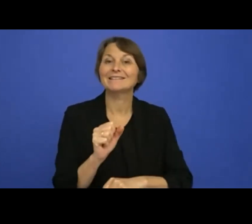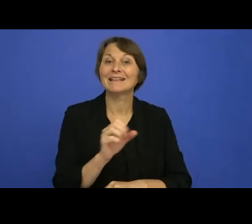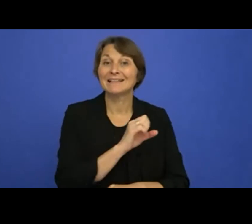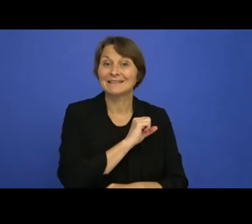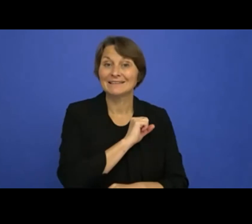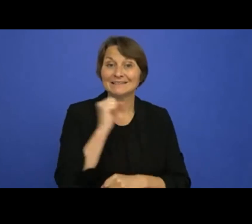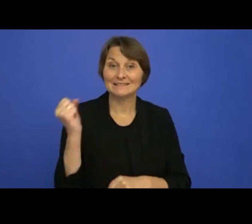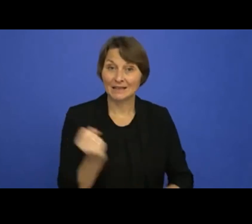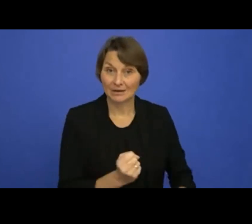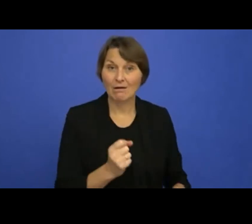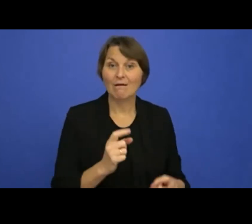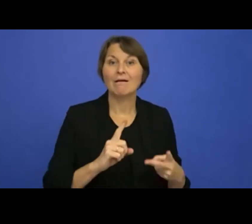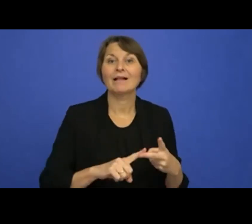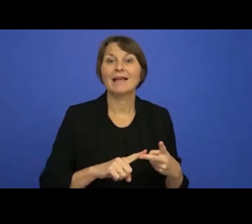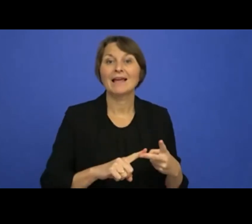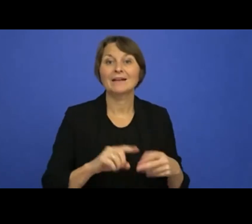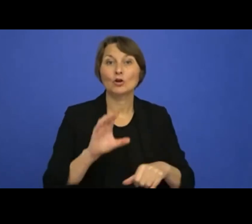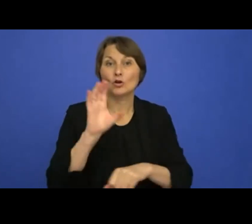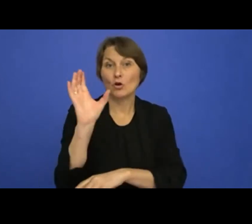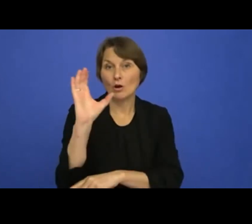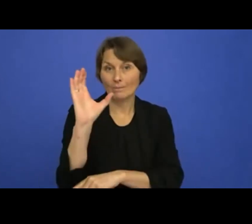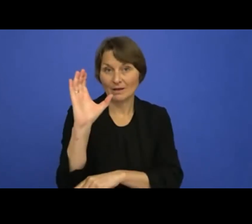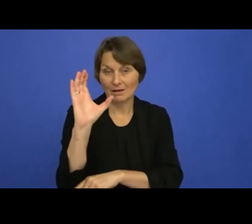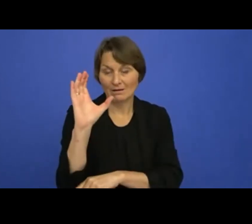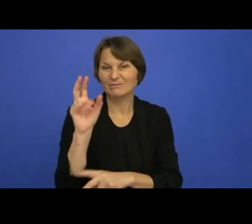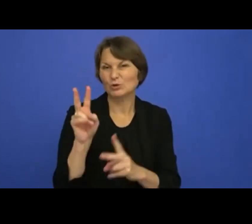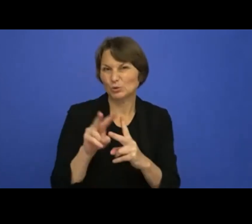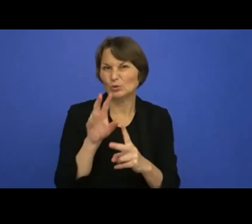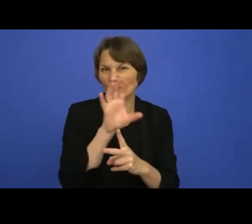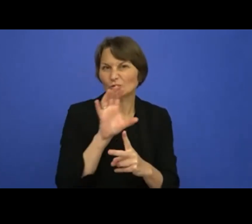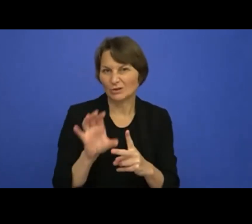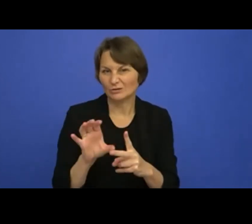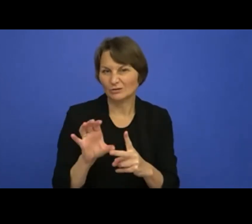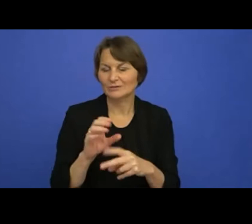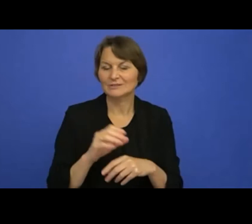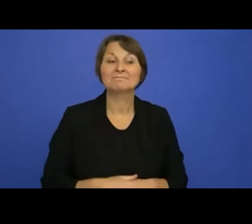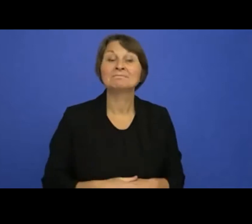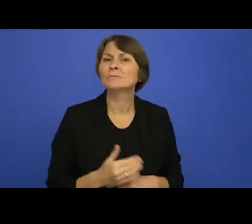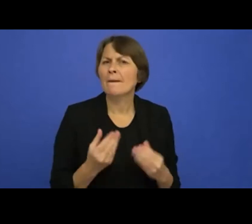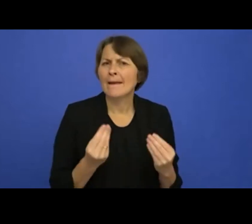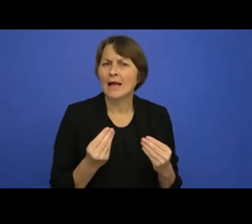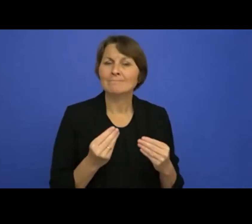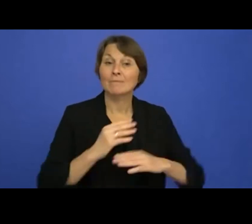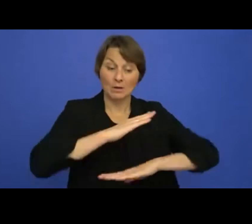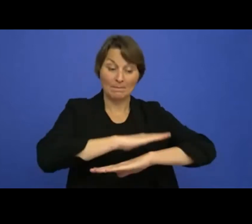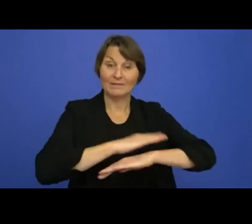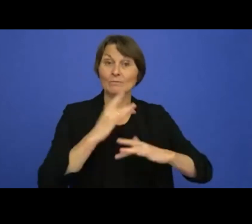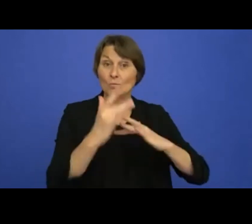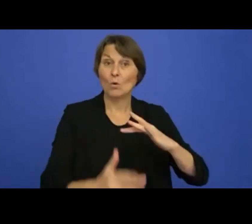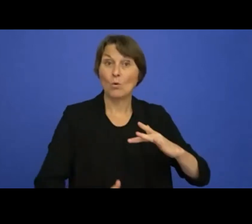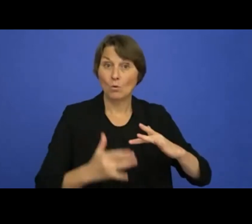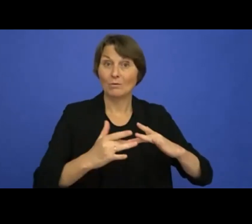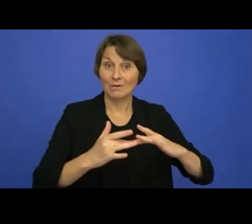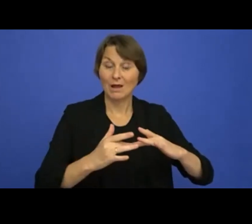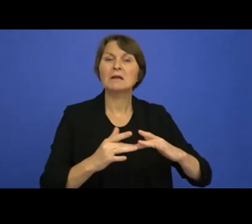en partenariat avec des pays comme le Sénégal, notamment. Et c'est un espace, une plateforme